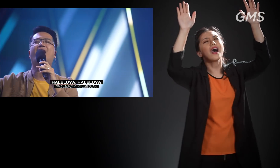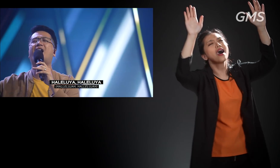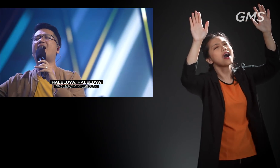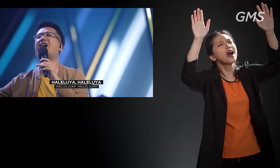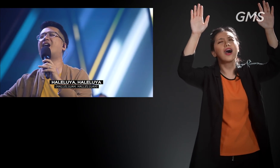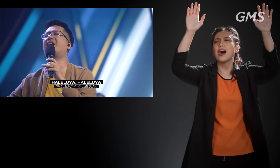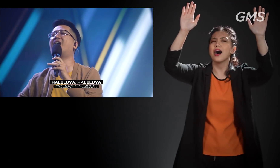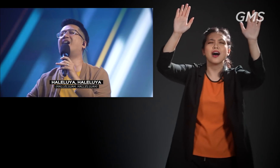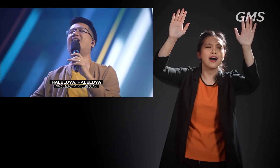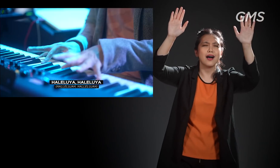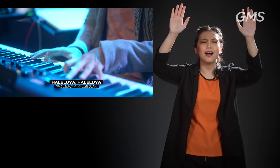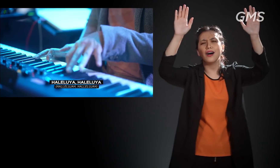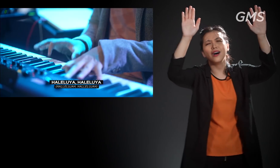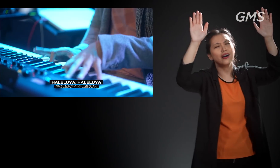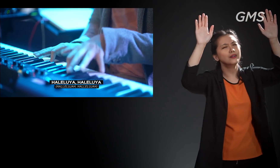Haleluya.